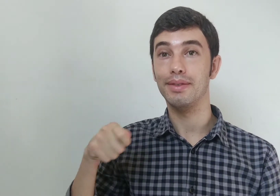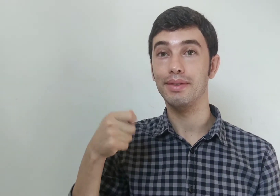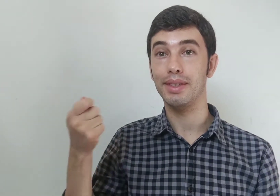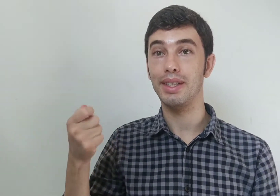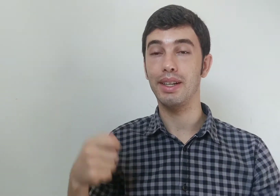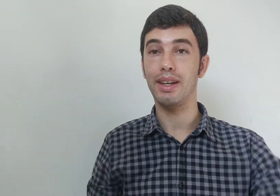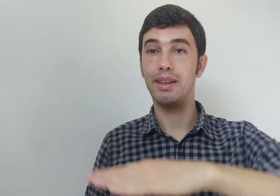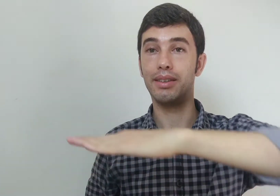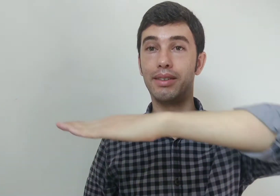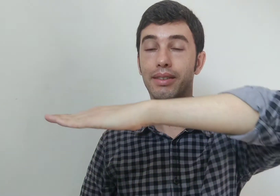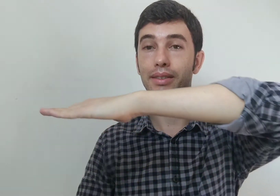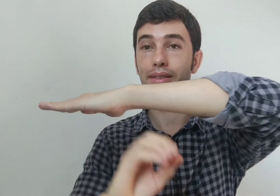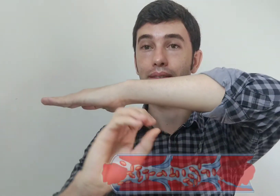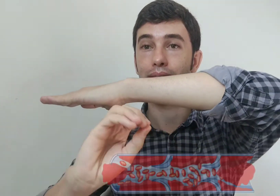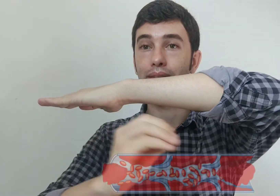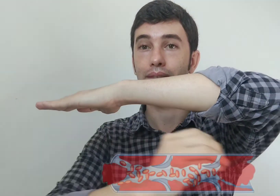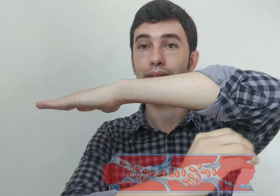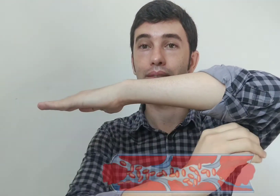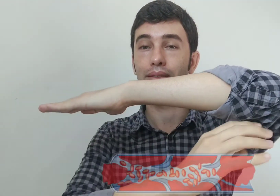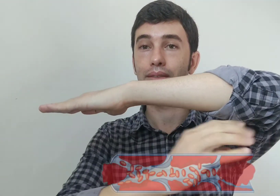O sinal é esse.